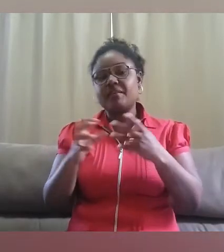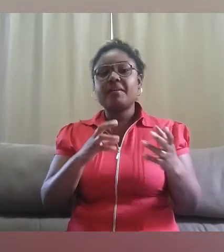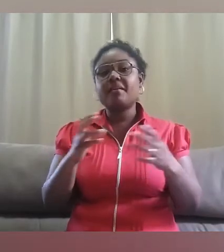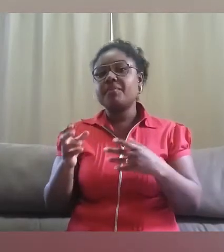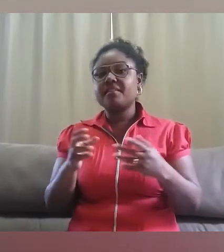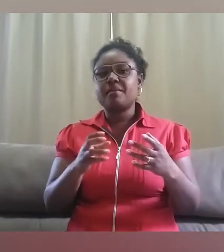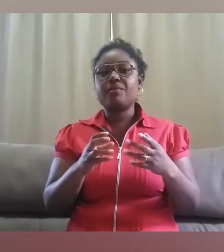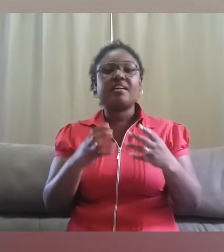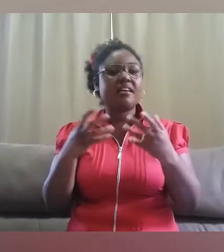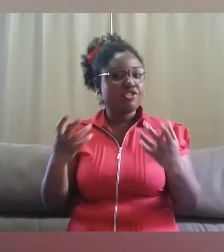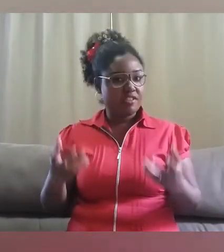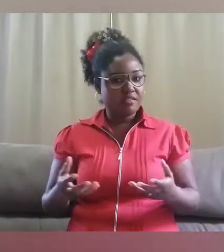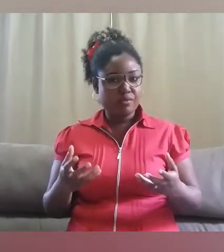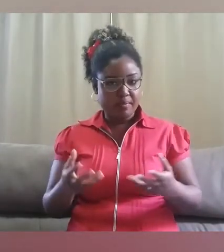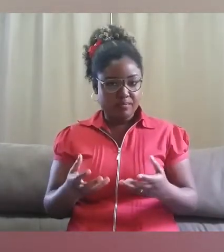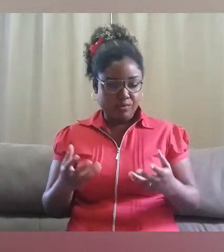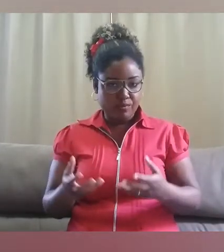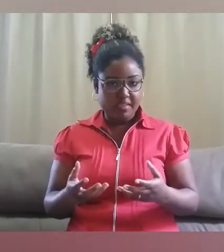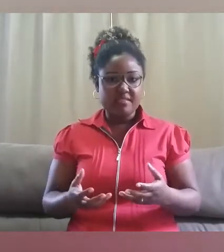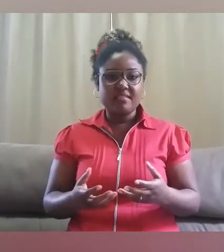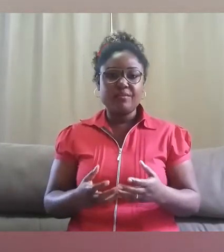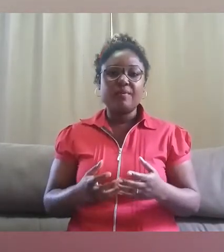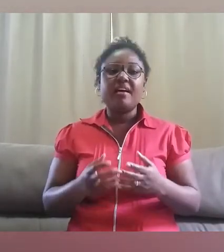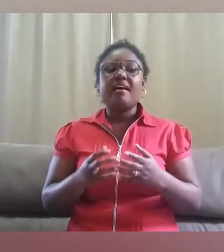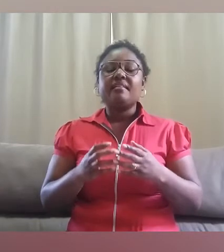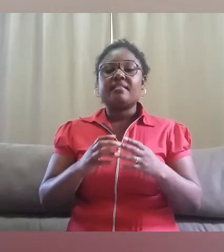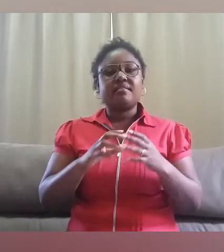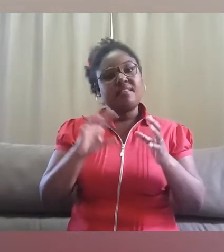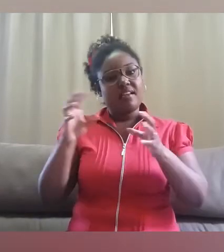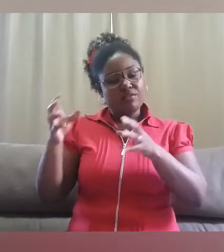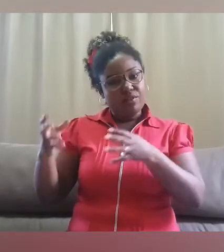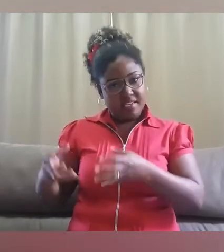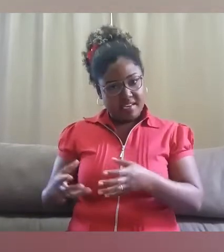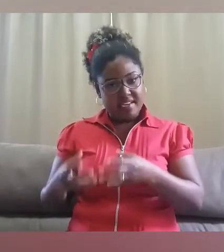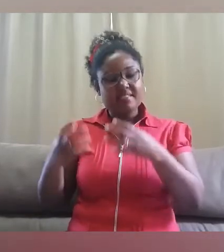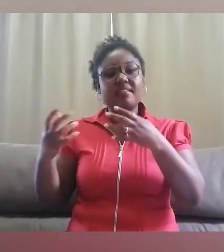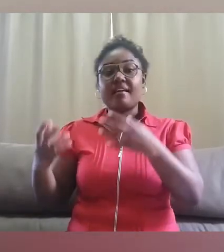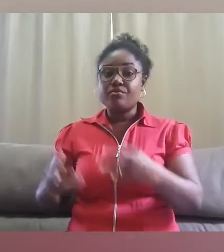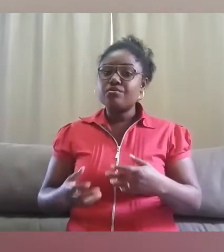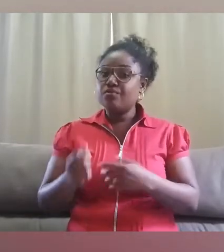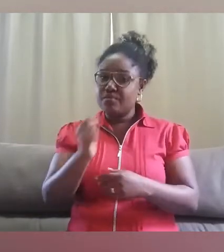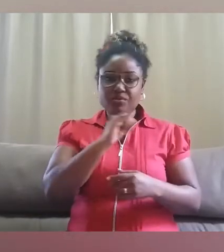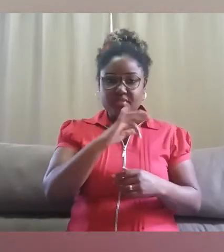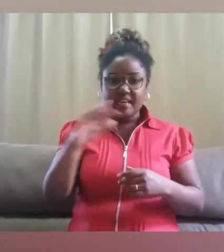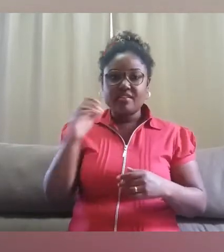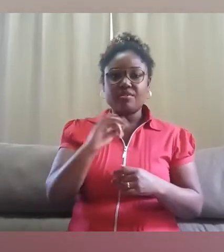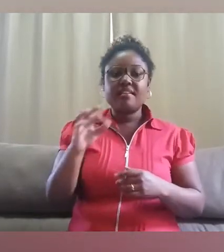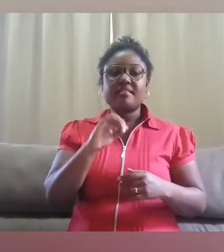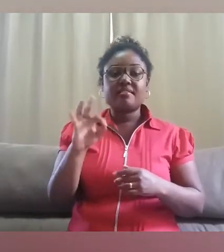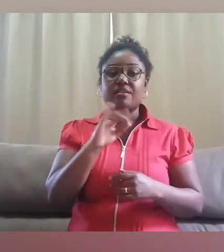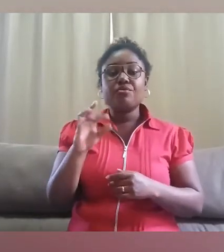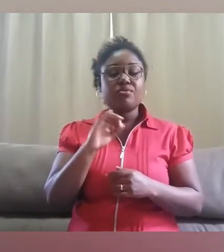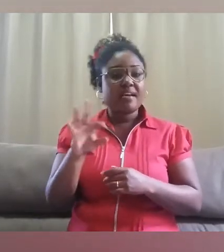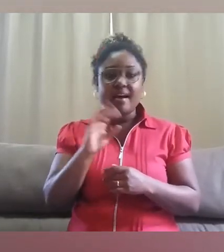depender, por exemplo, da região do Brasil, tem locais em que é costume usar a soletração e usar